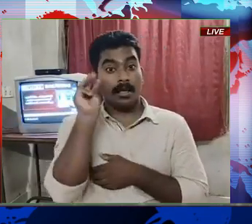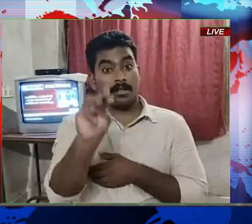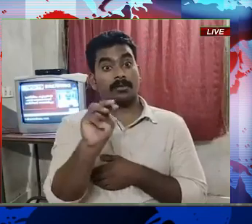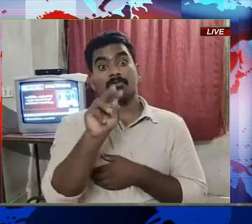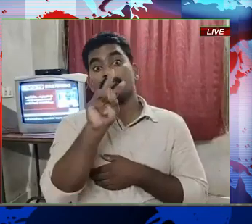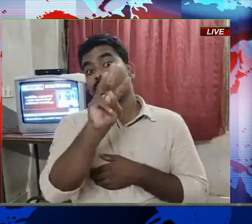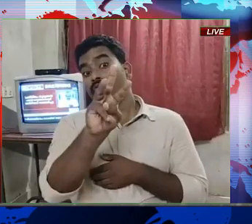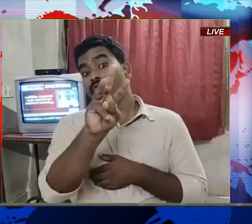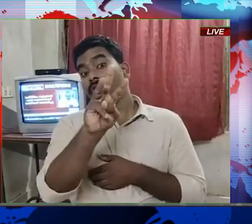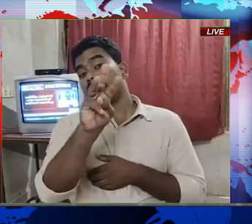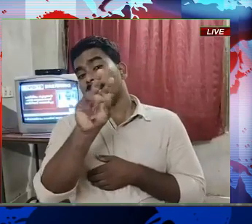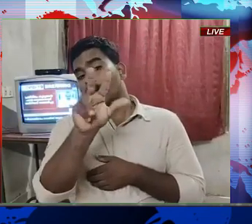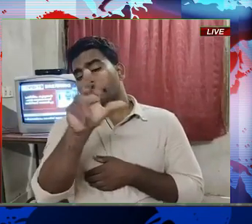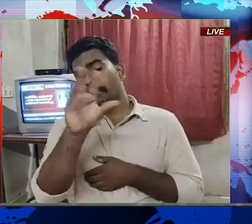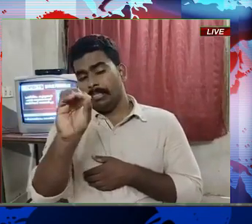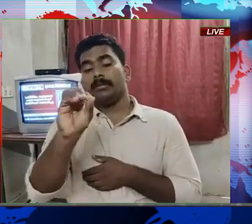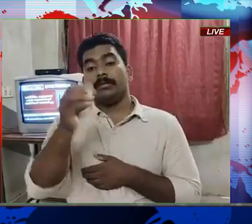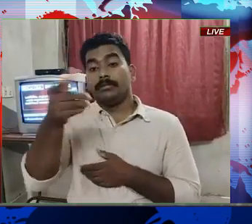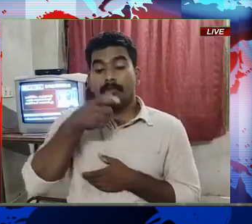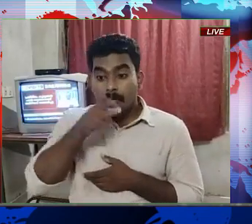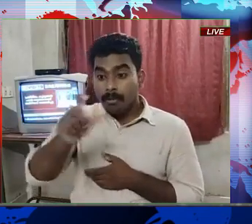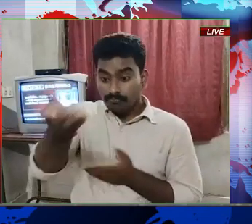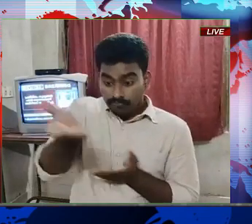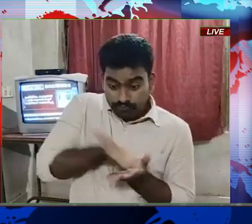നടപടി സ്വീകരിക്കും.